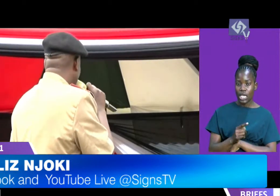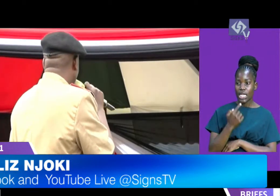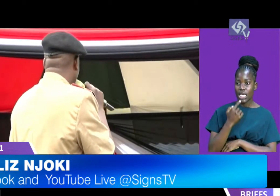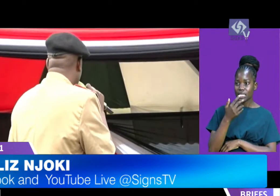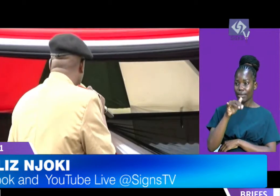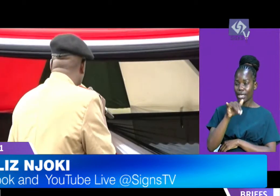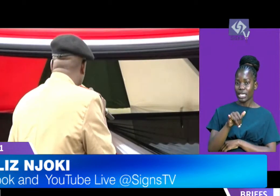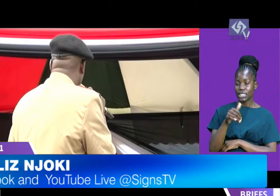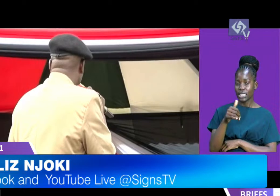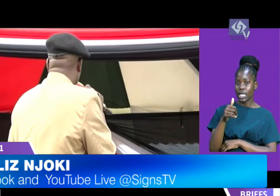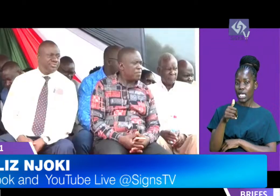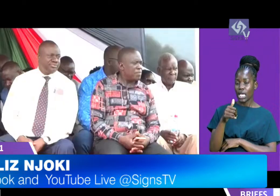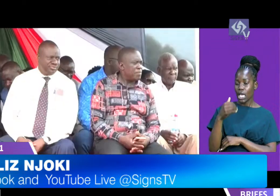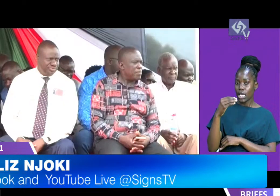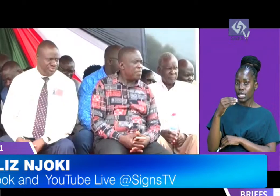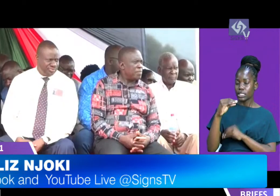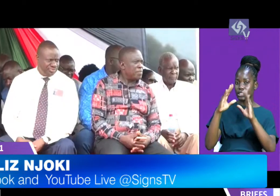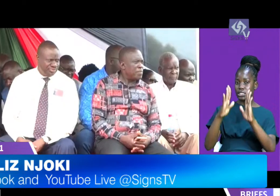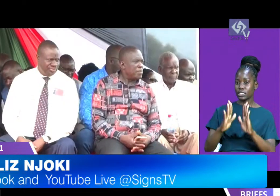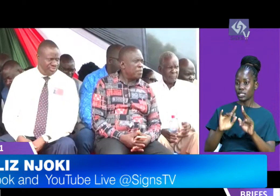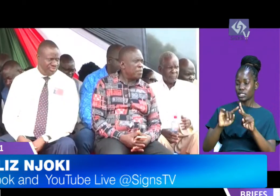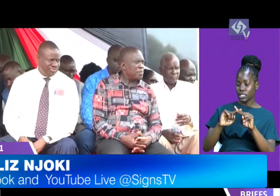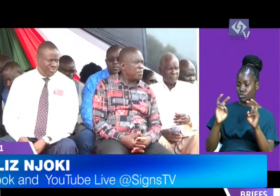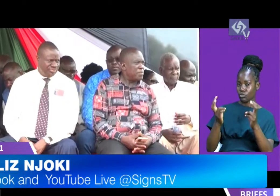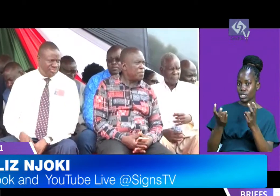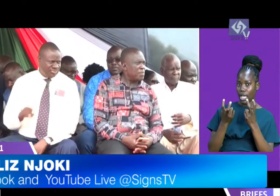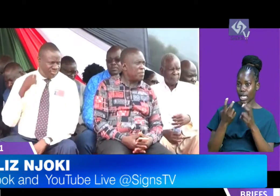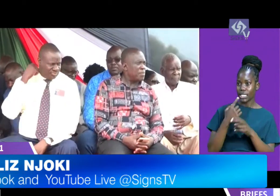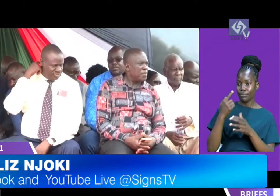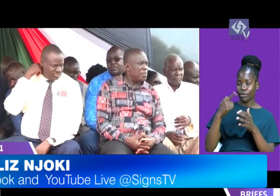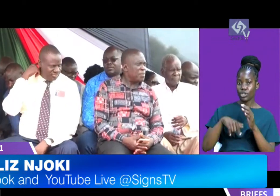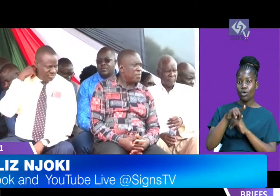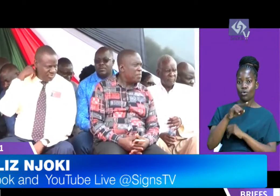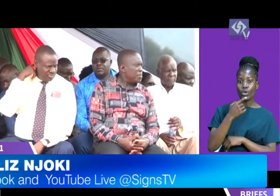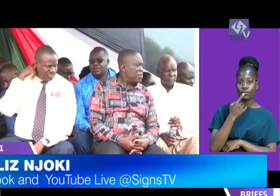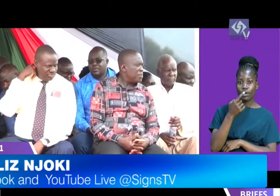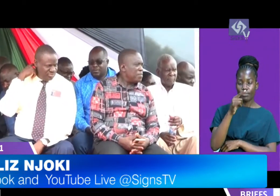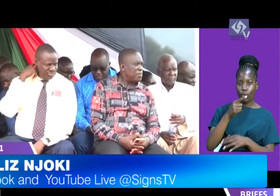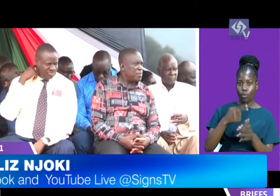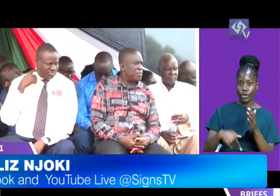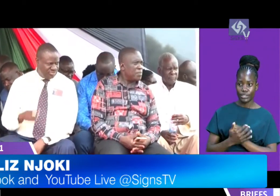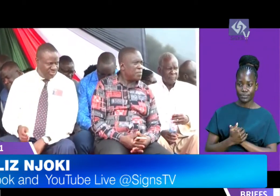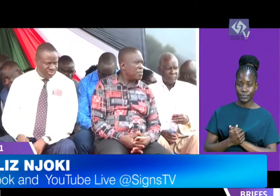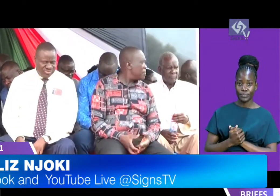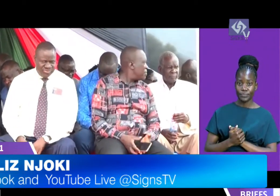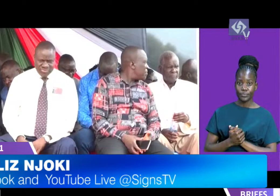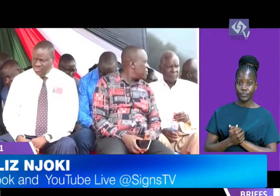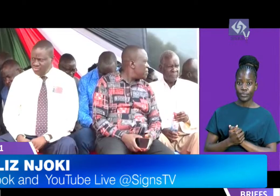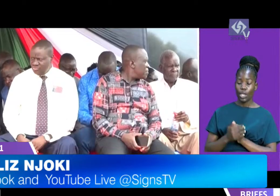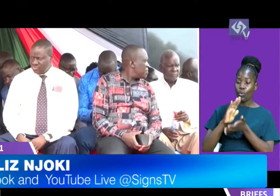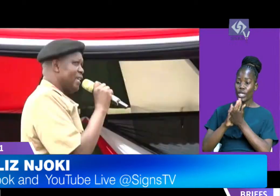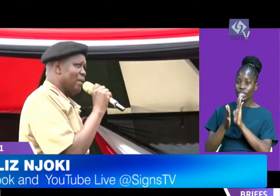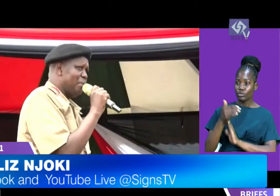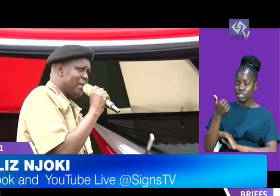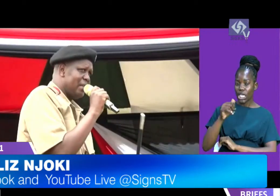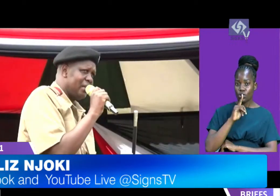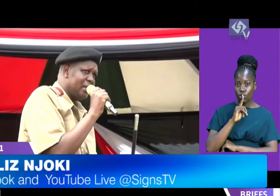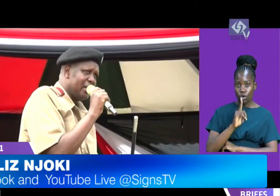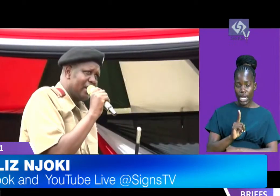teachers wanaanza kuniangalia na kusema sasa huyu anatuambia nini? Bila masharti. Mtoto aingie wapi?